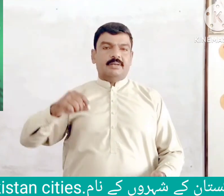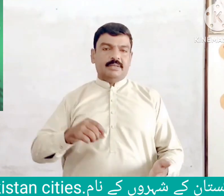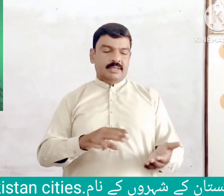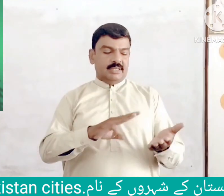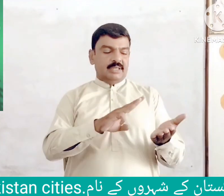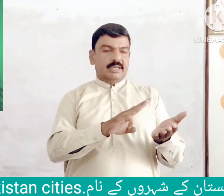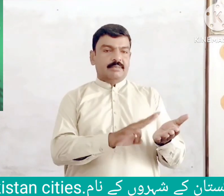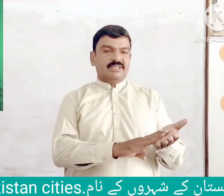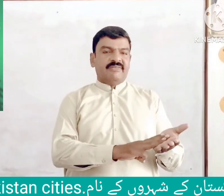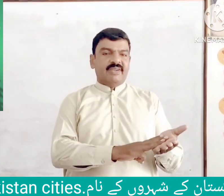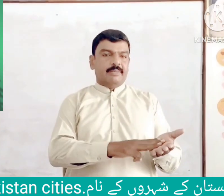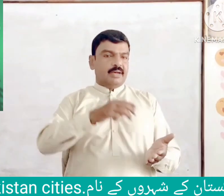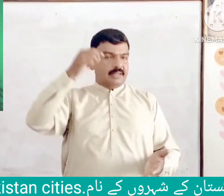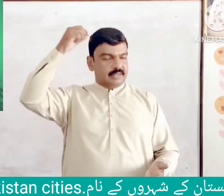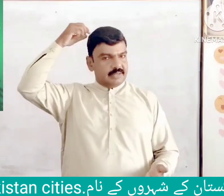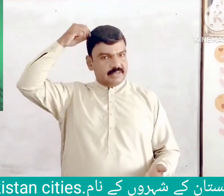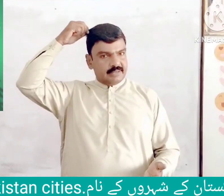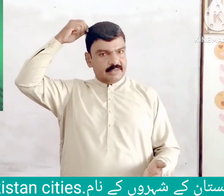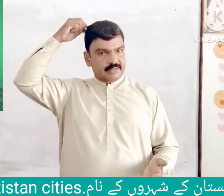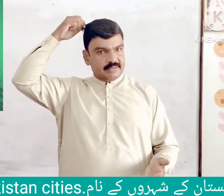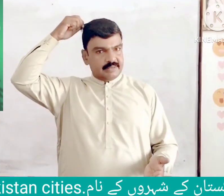बाग, मुजफ्फराबाद,